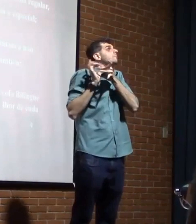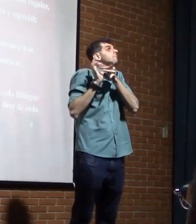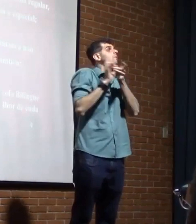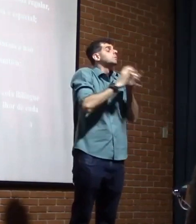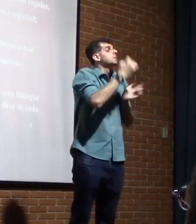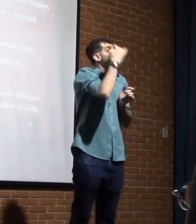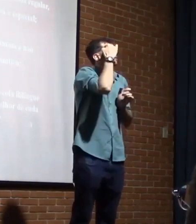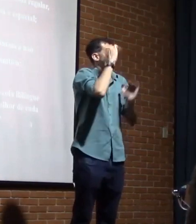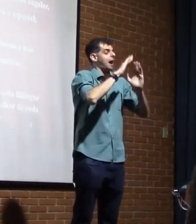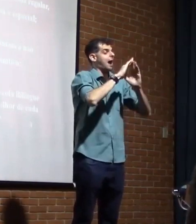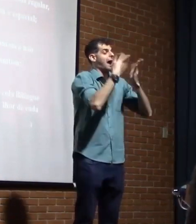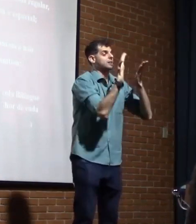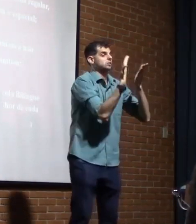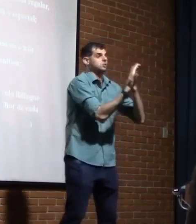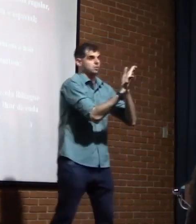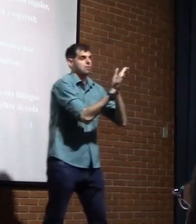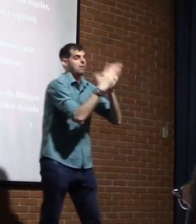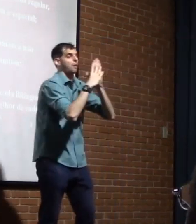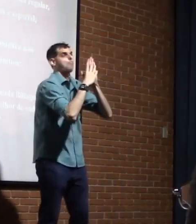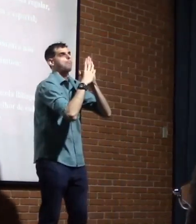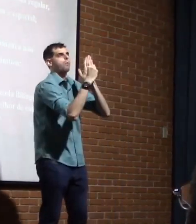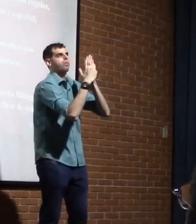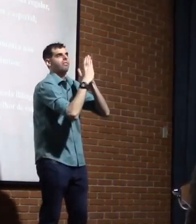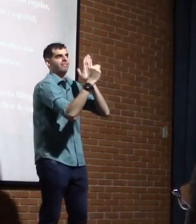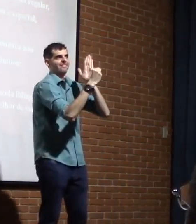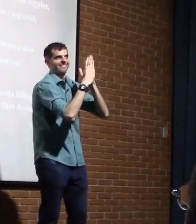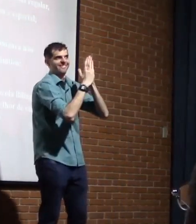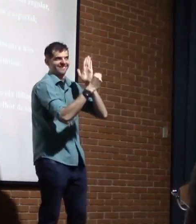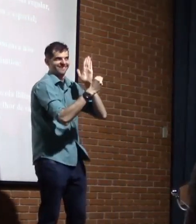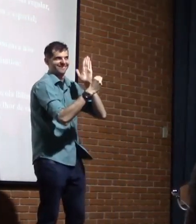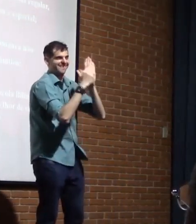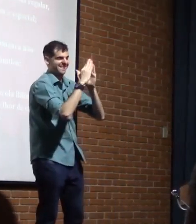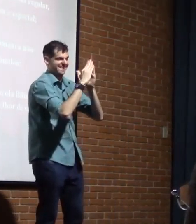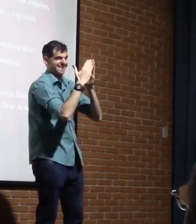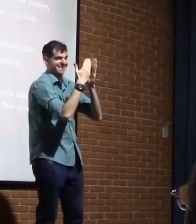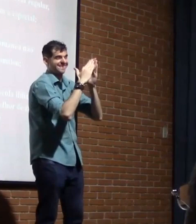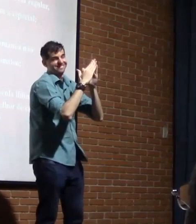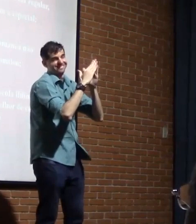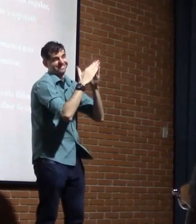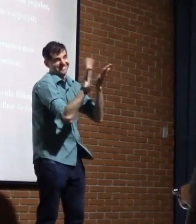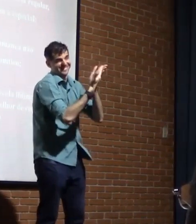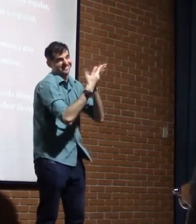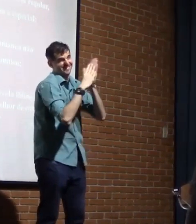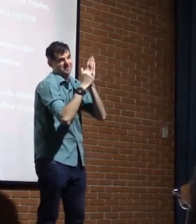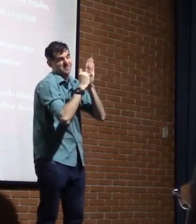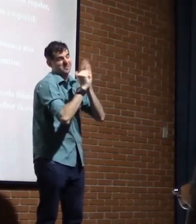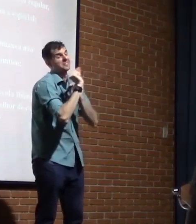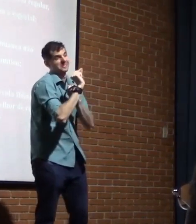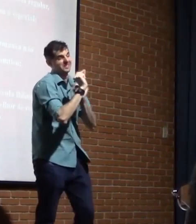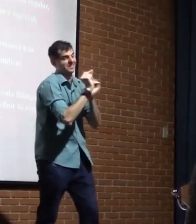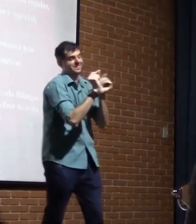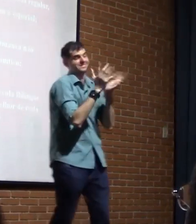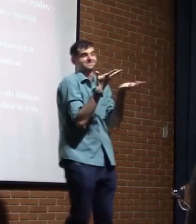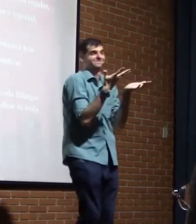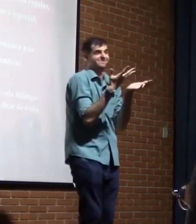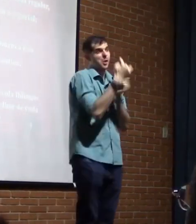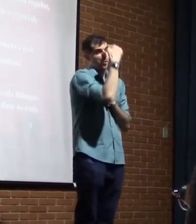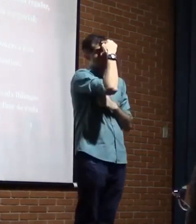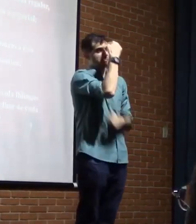do que vem acontecendo, de toda essa contextualização, né? A gente lembra, por exemplo, daquele modelo criado, né, pela escola tradicional,